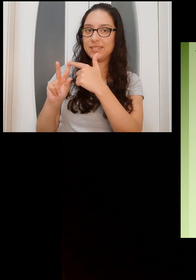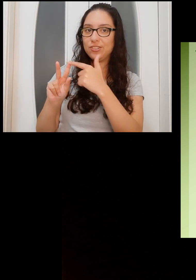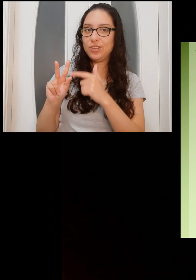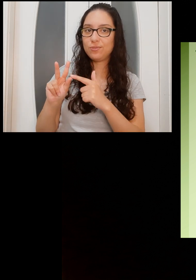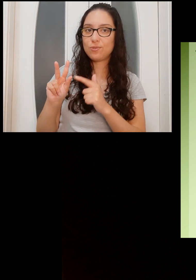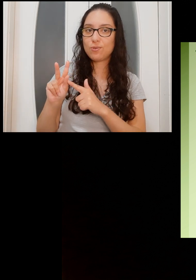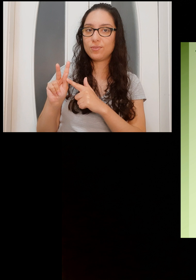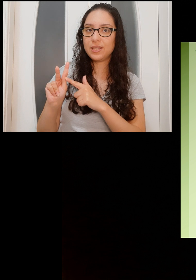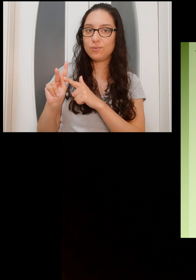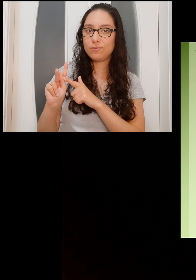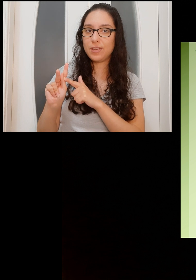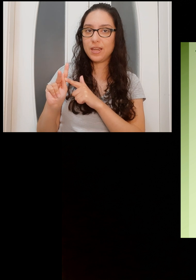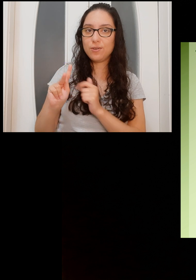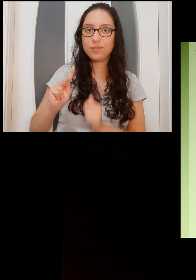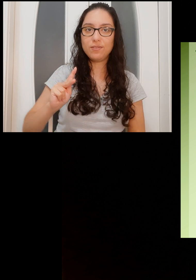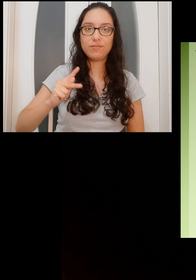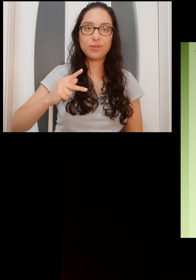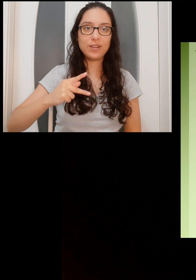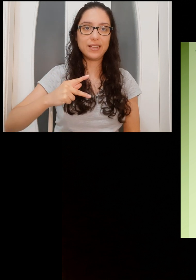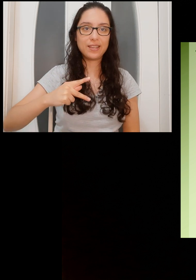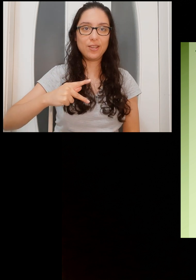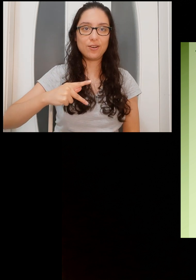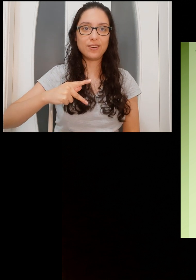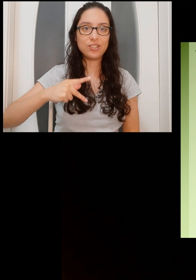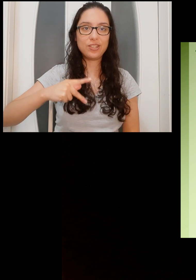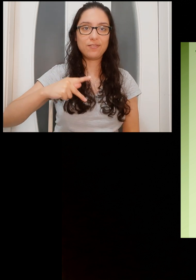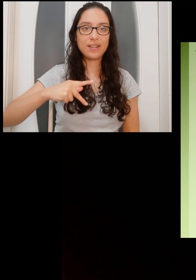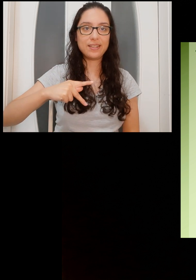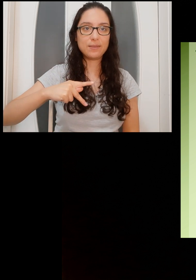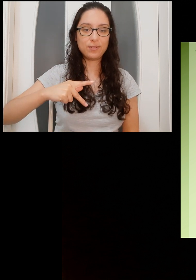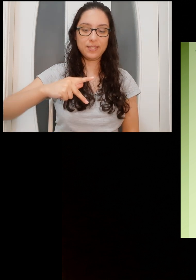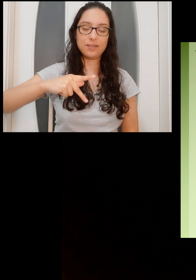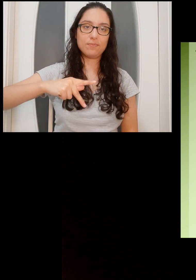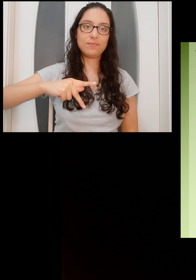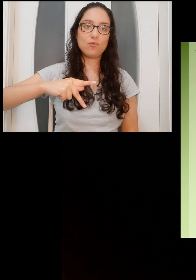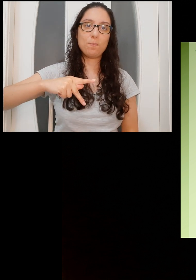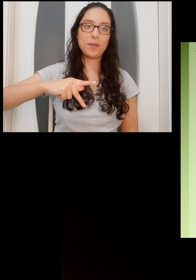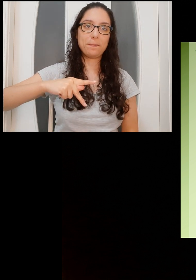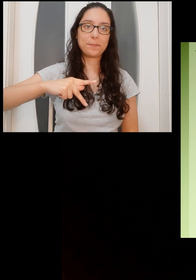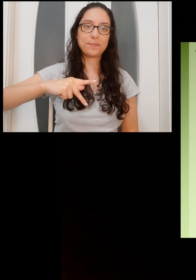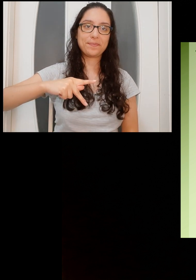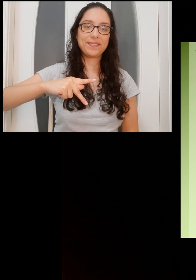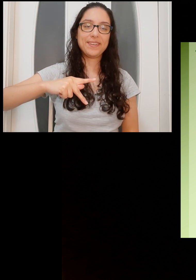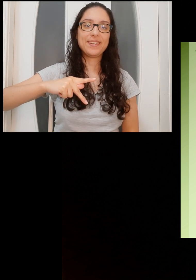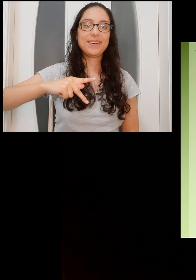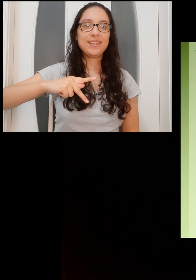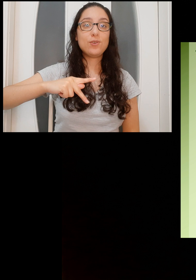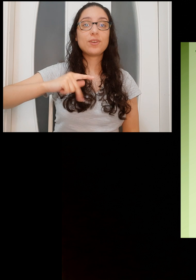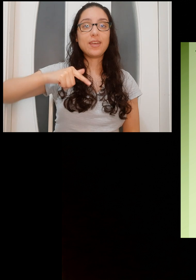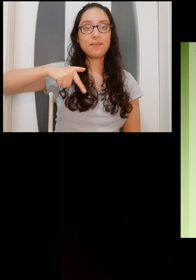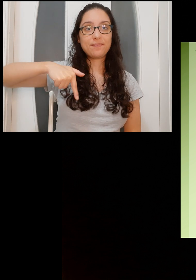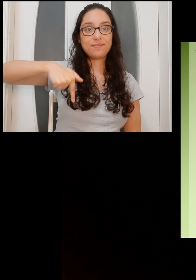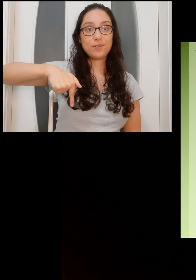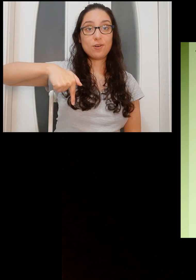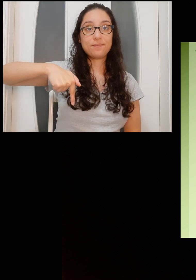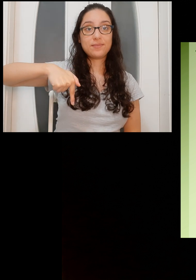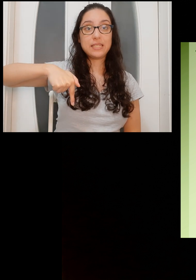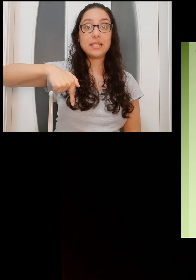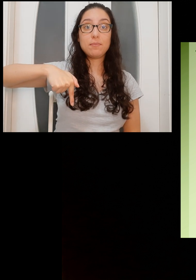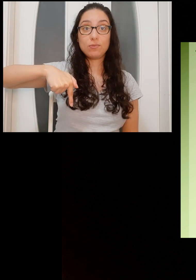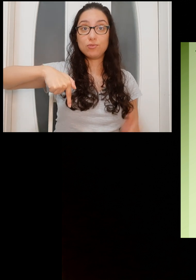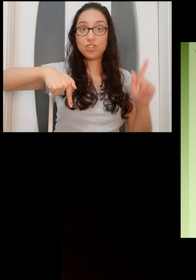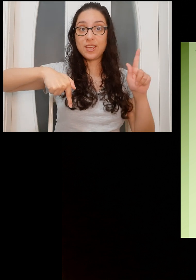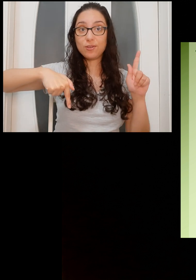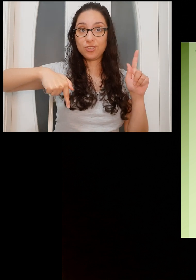ó. Os 2 dedinhos, colocou o dedão no meio e virou ele aqui, ó. A gente tem que ficar nessa posição, o P. E o Q? Ó,